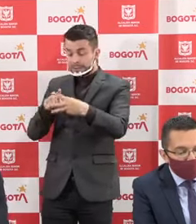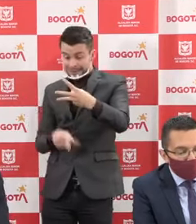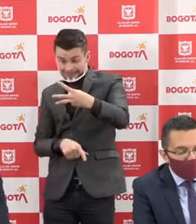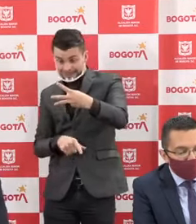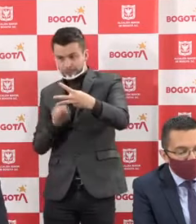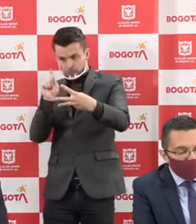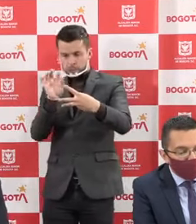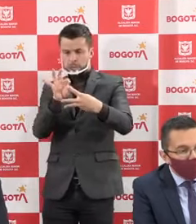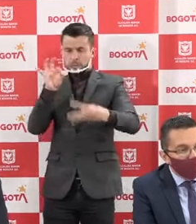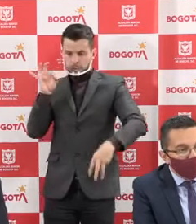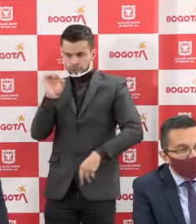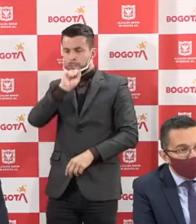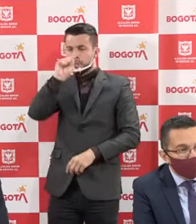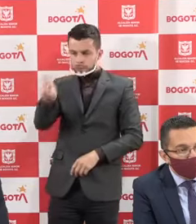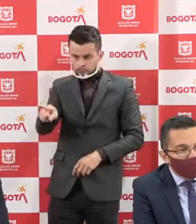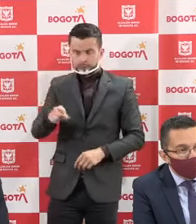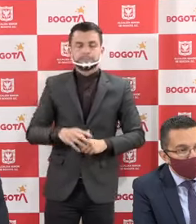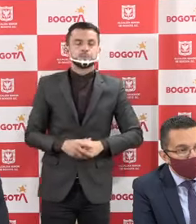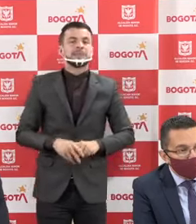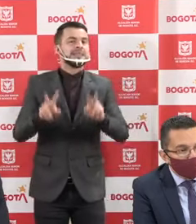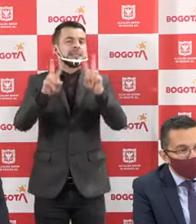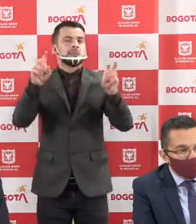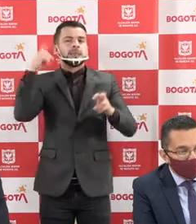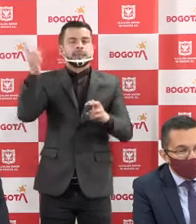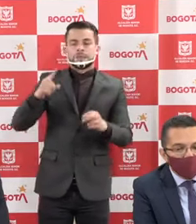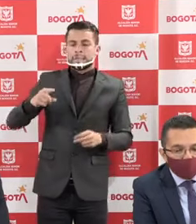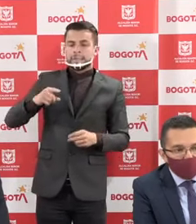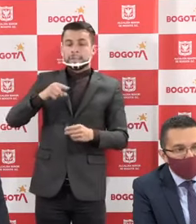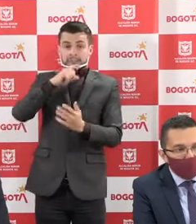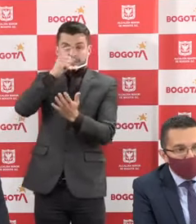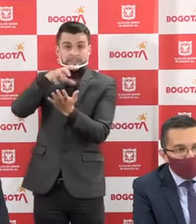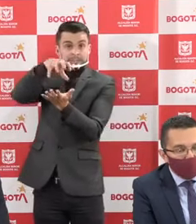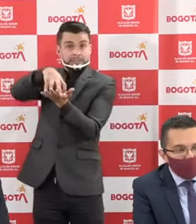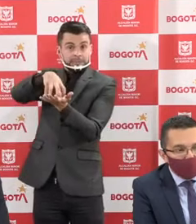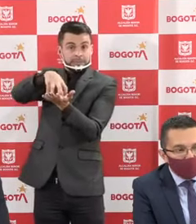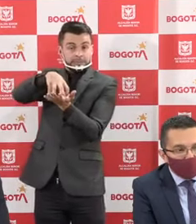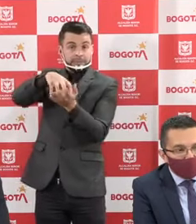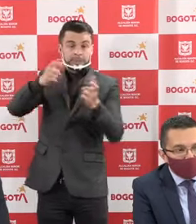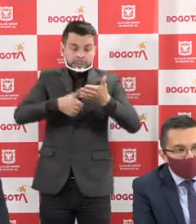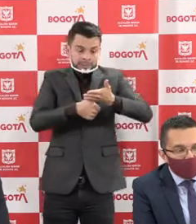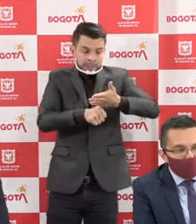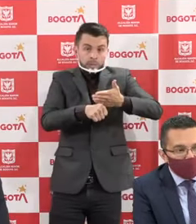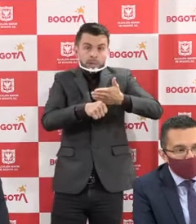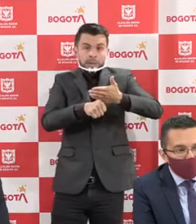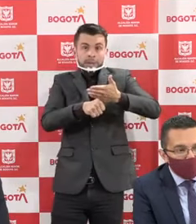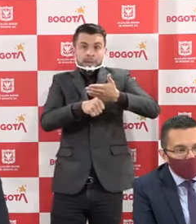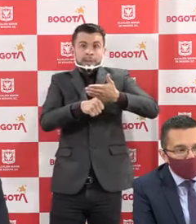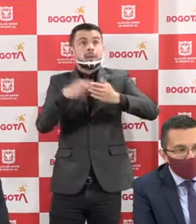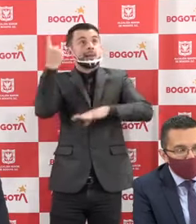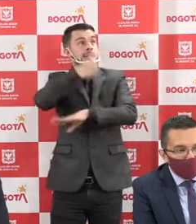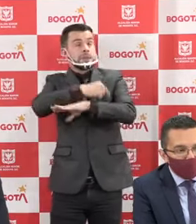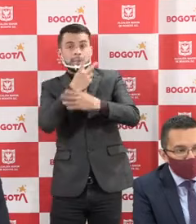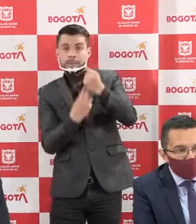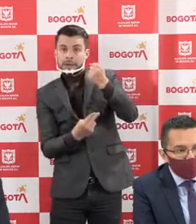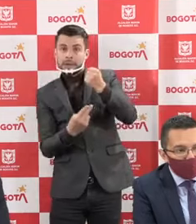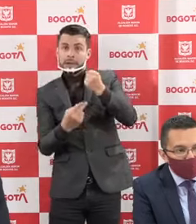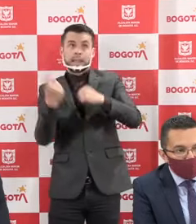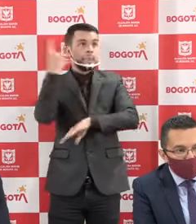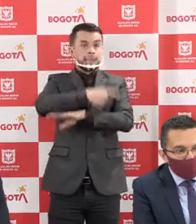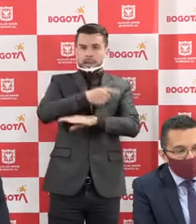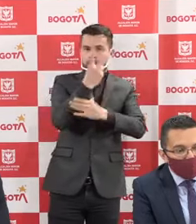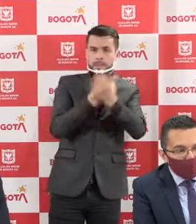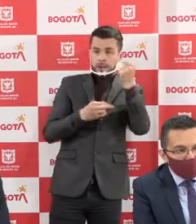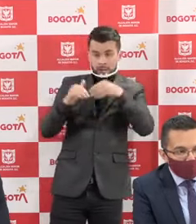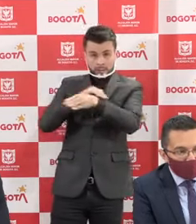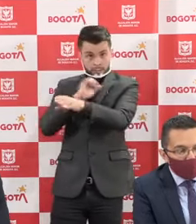el primero es sobre los centros comerciales preguntan si hay pico y cédula si pueden entrar los niños si los locales abrirán por